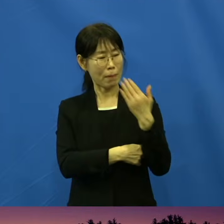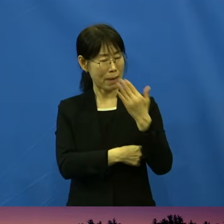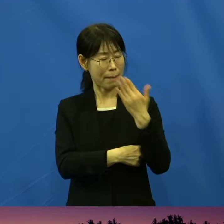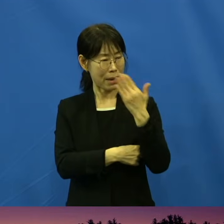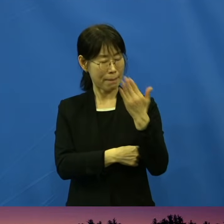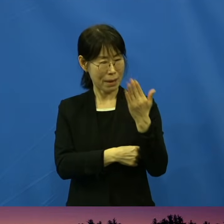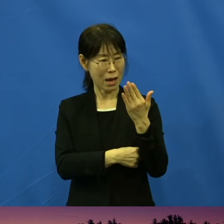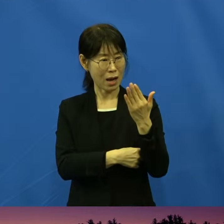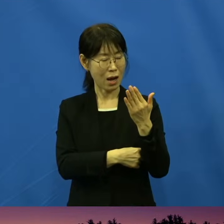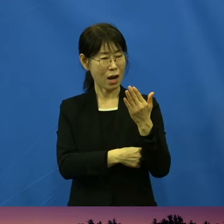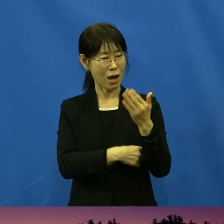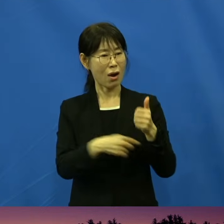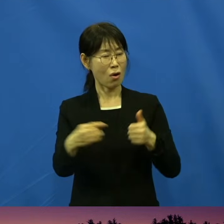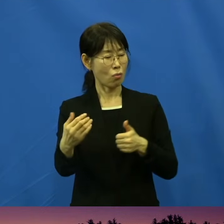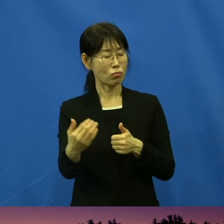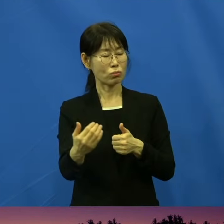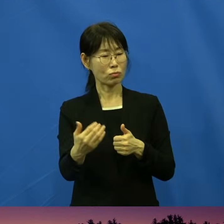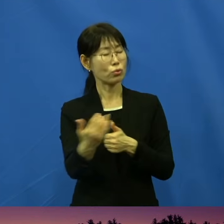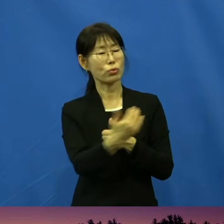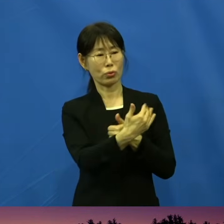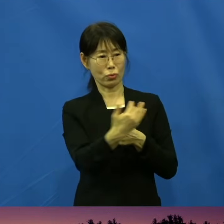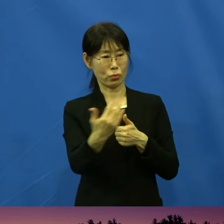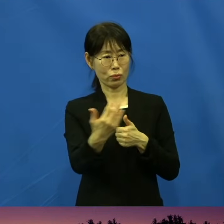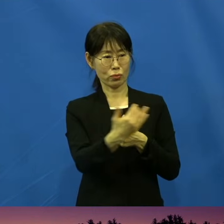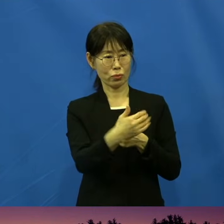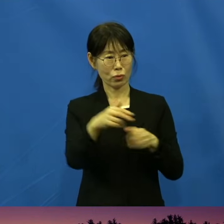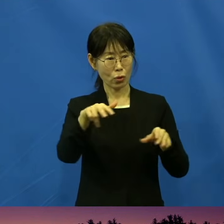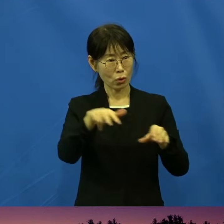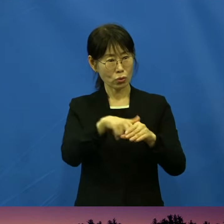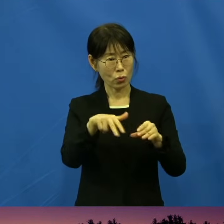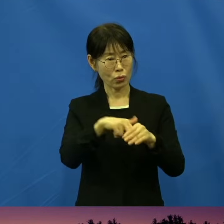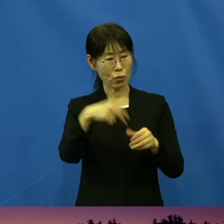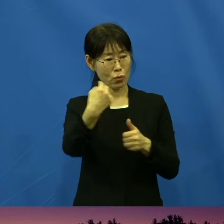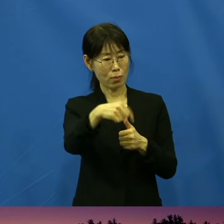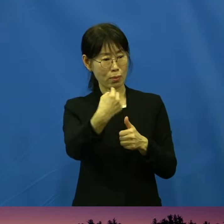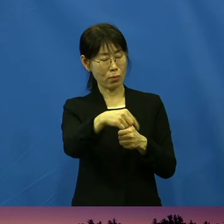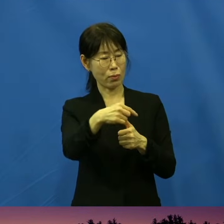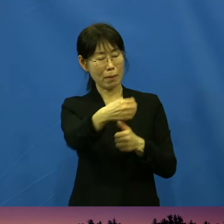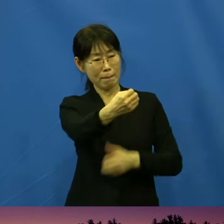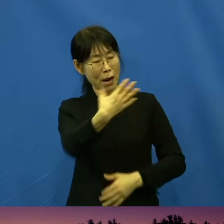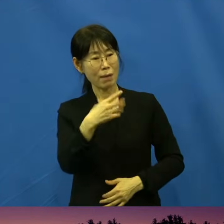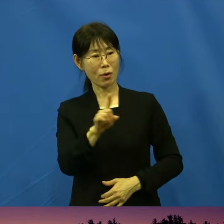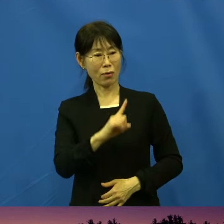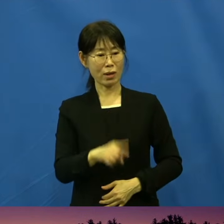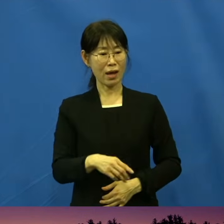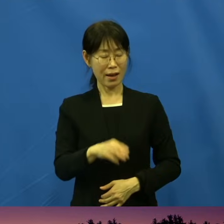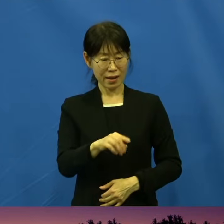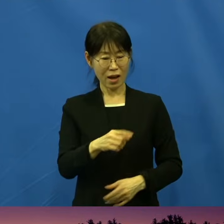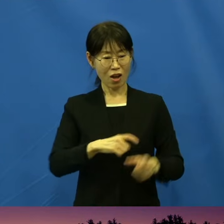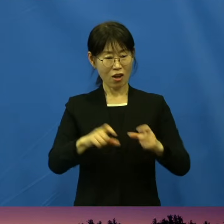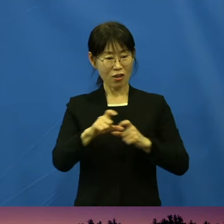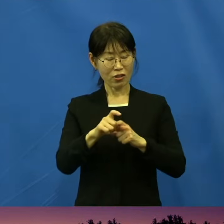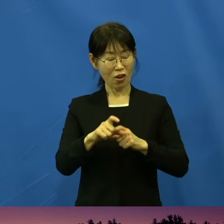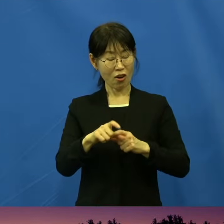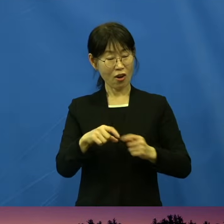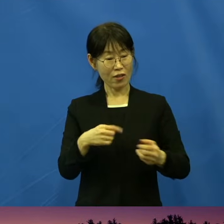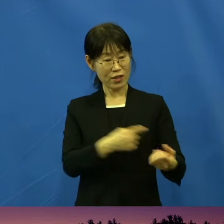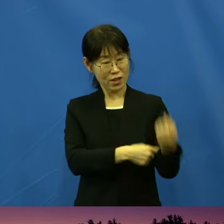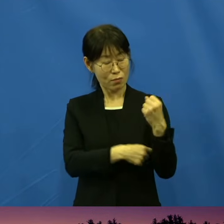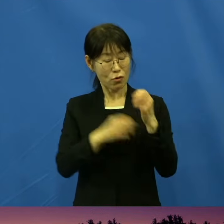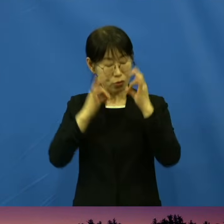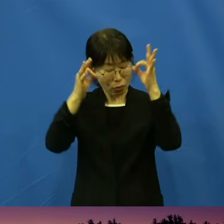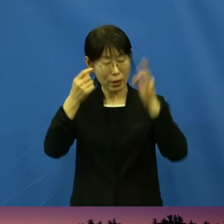종교는 뭔지 아세요? 더 많이 노력하라고 가르쳐요. 덕도하라고 말한 거예요. 선행을 쌓으라고, 자기 의지를 더